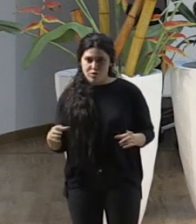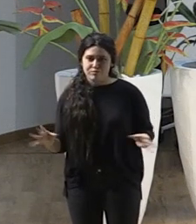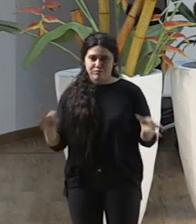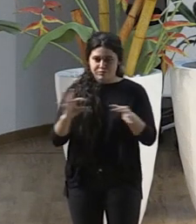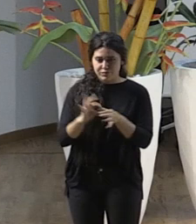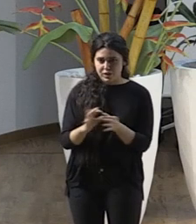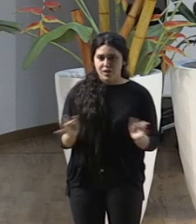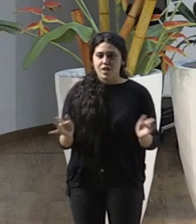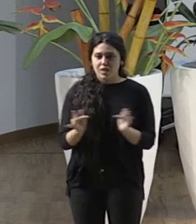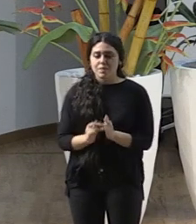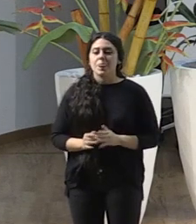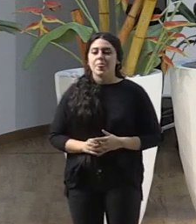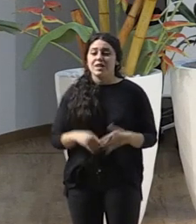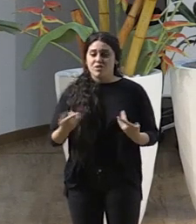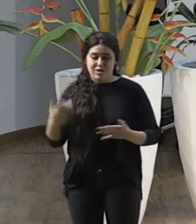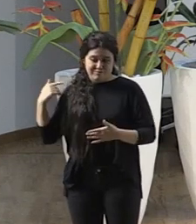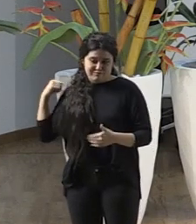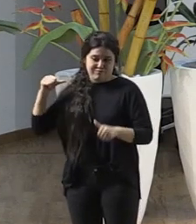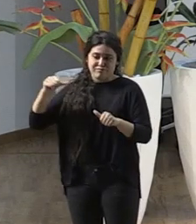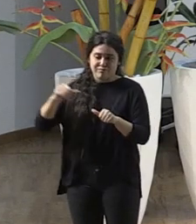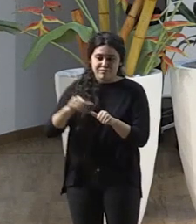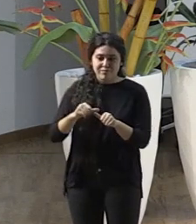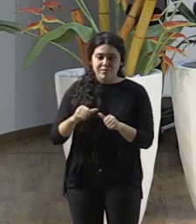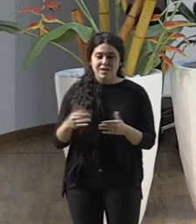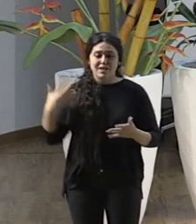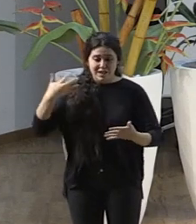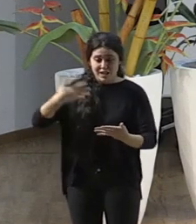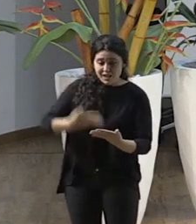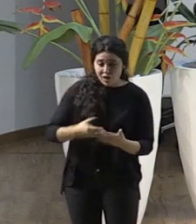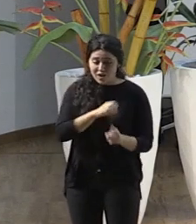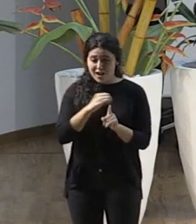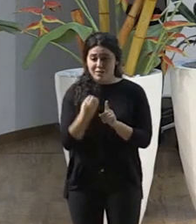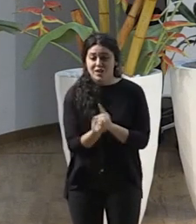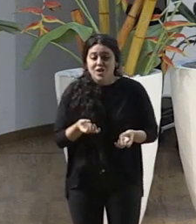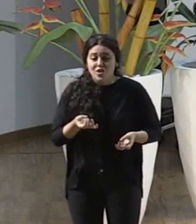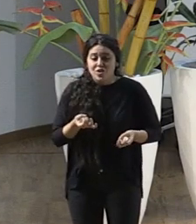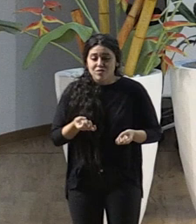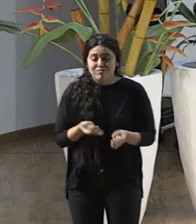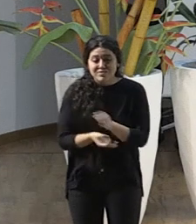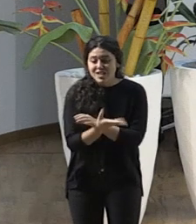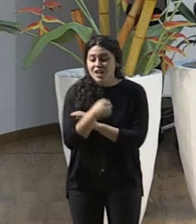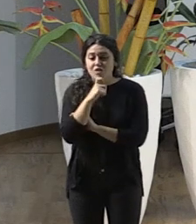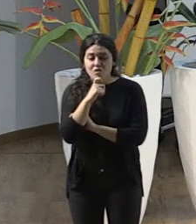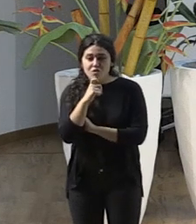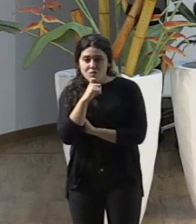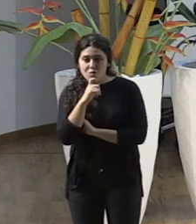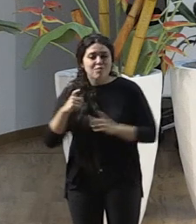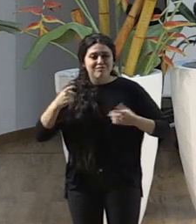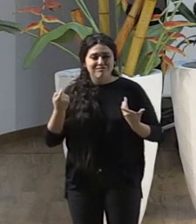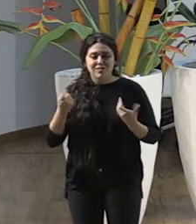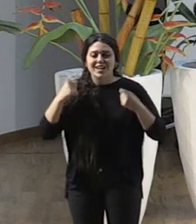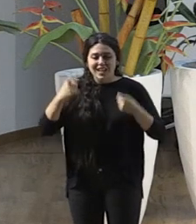Pues desde aquellos orígenes, la animación sociocultural, que surgió en primer lugar como un intento, como